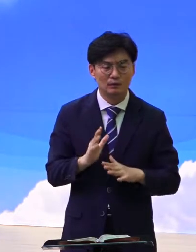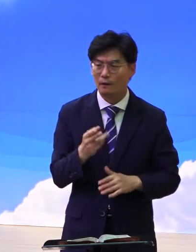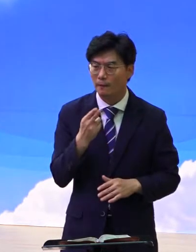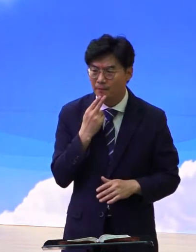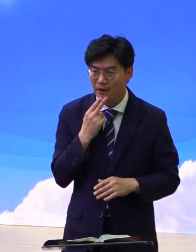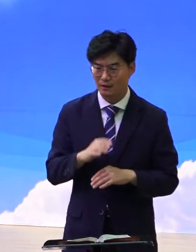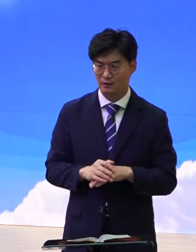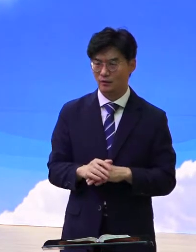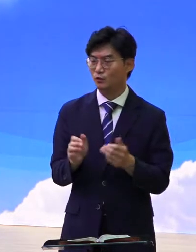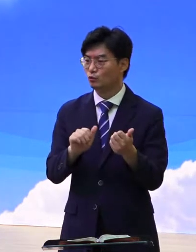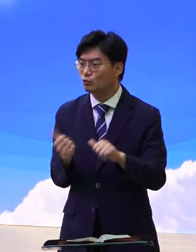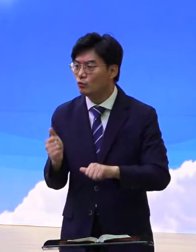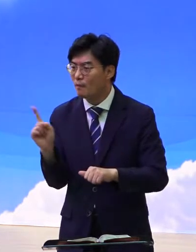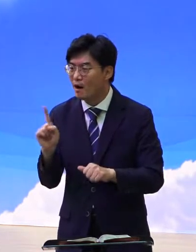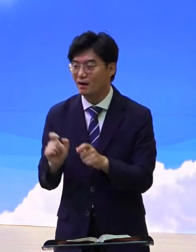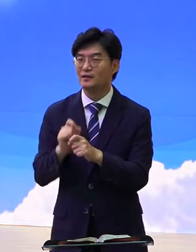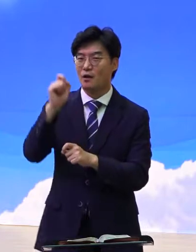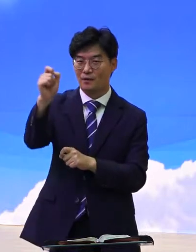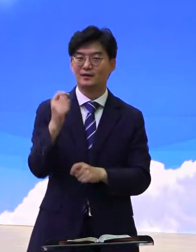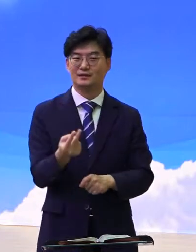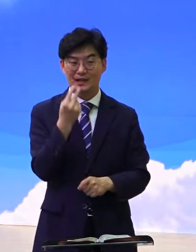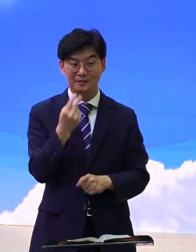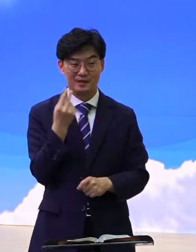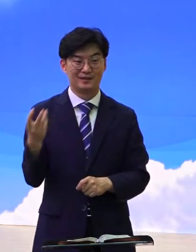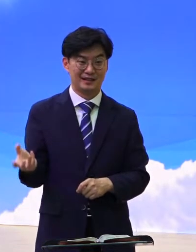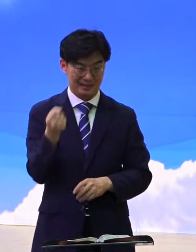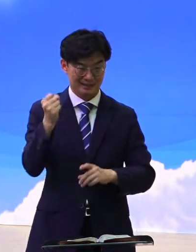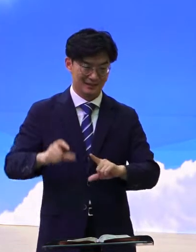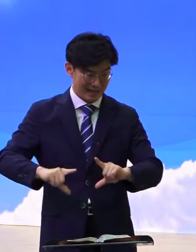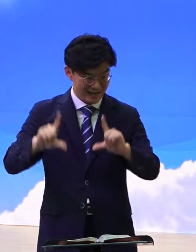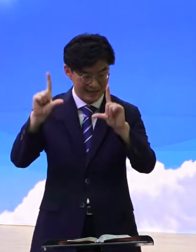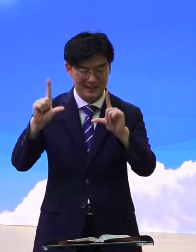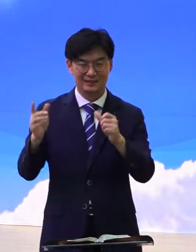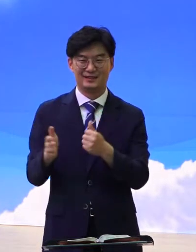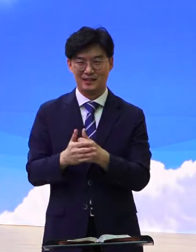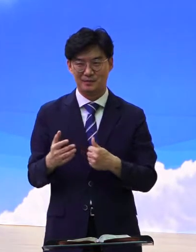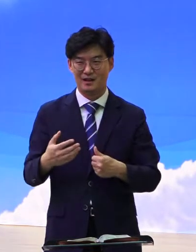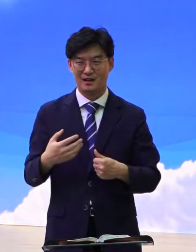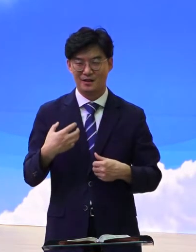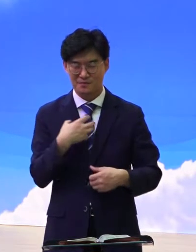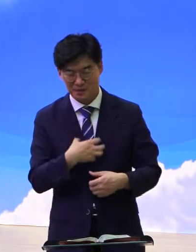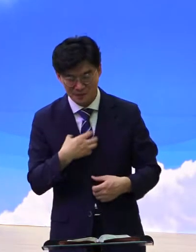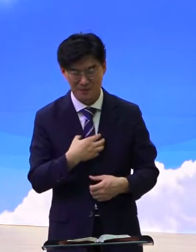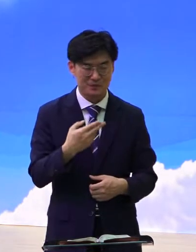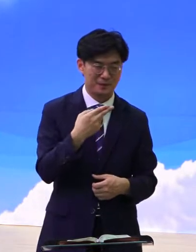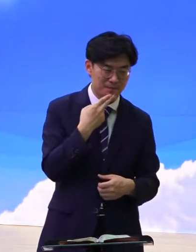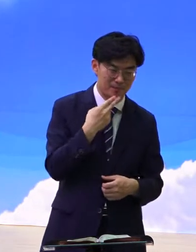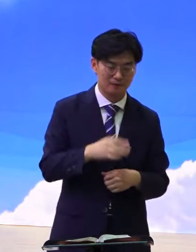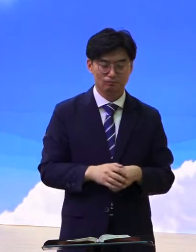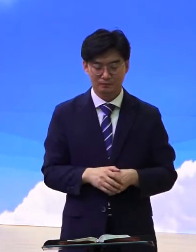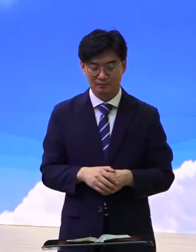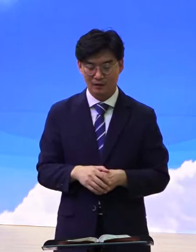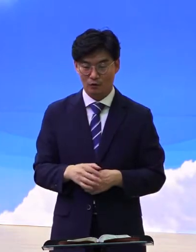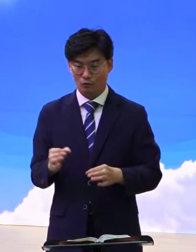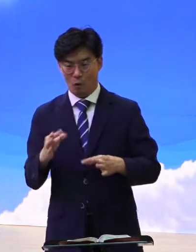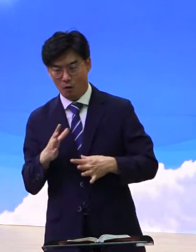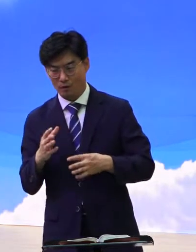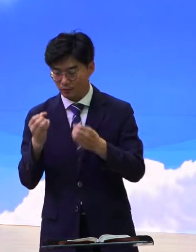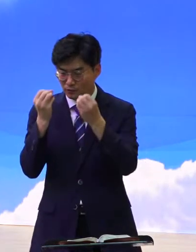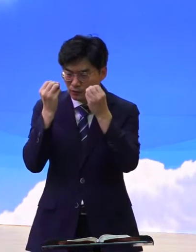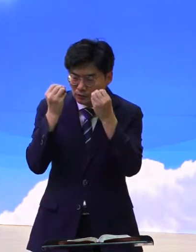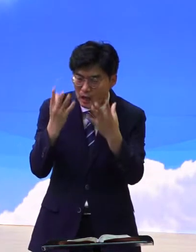장례 행렬이 즐거운 소풍과 같은 그런 모습을 보일 정도로 그들은 세상에 놀랍고도 새로운